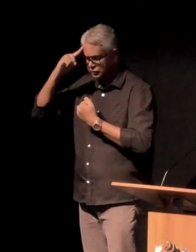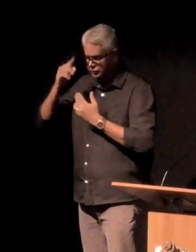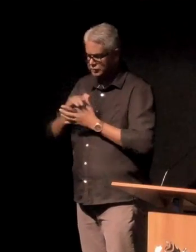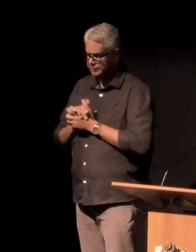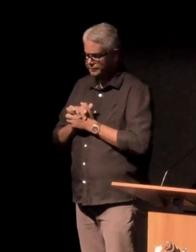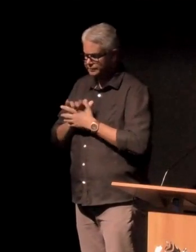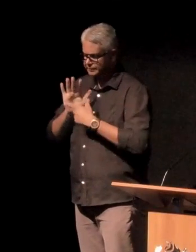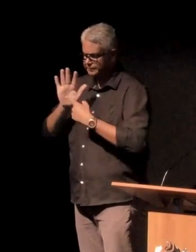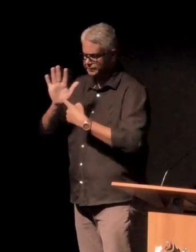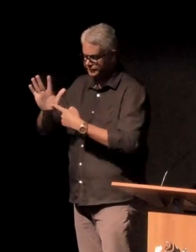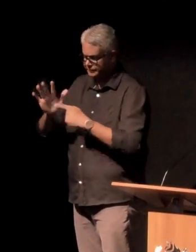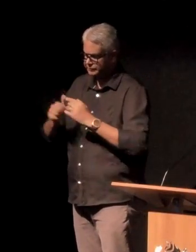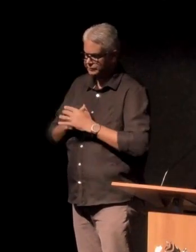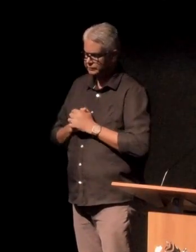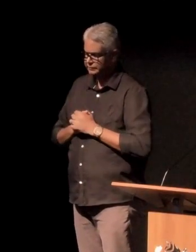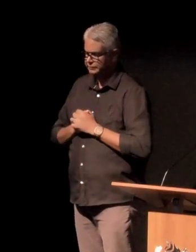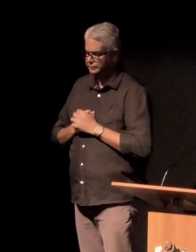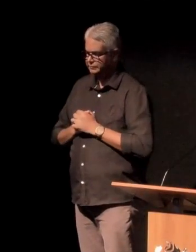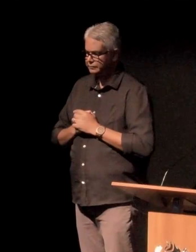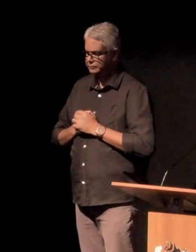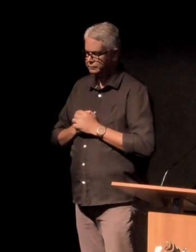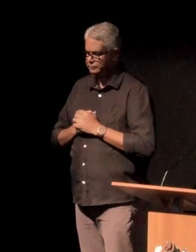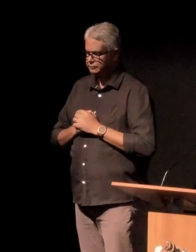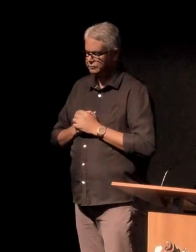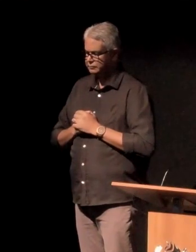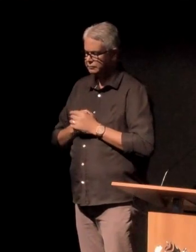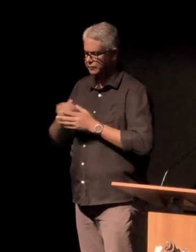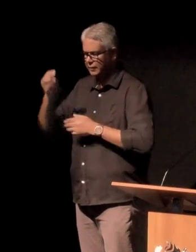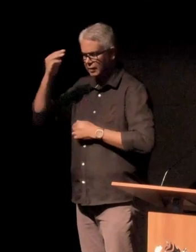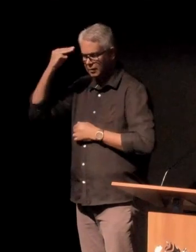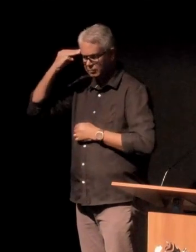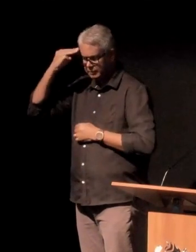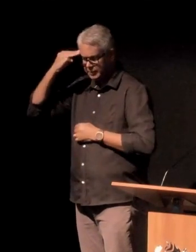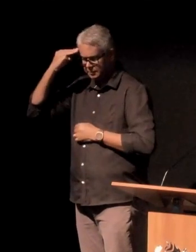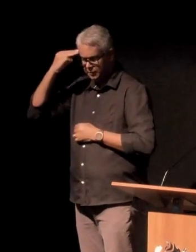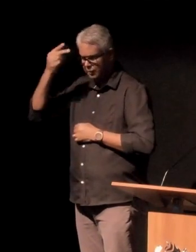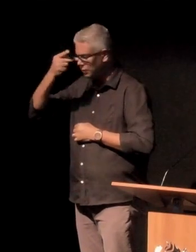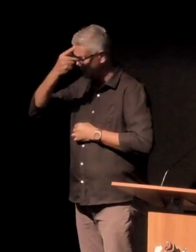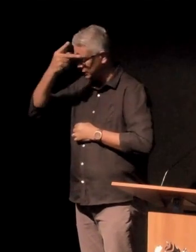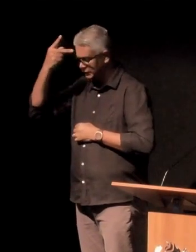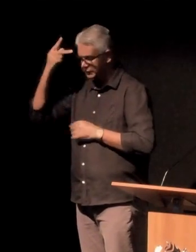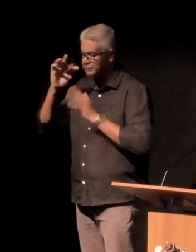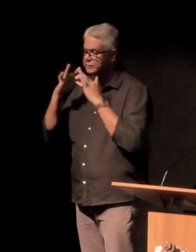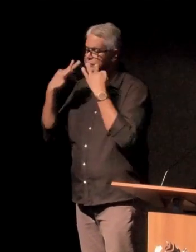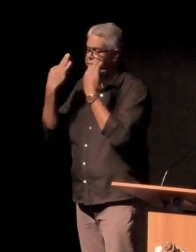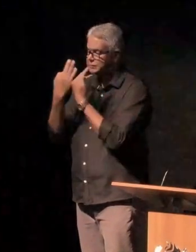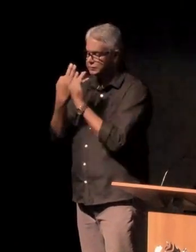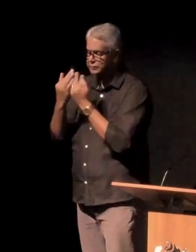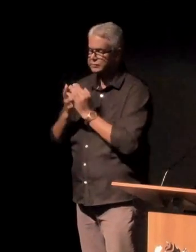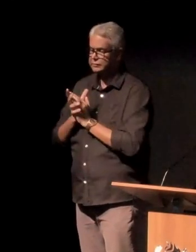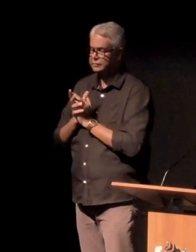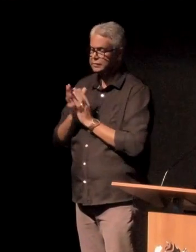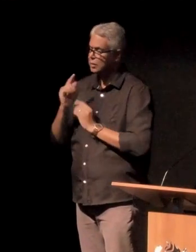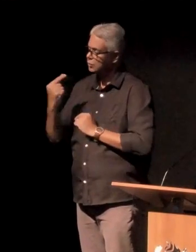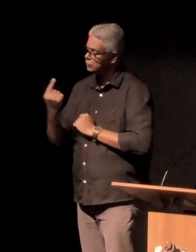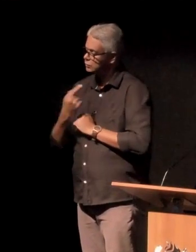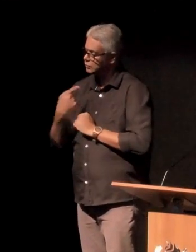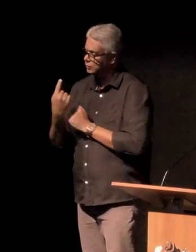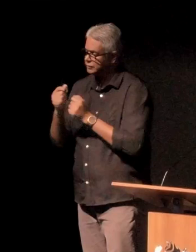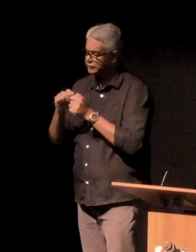que traz junto a história a memória dessas famílias a gente fez um livro de receita